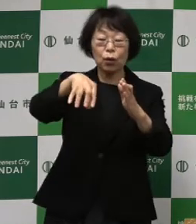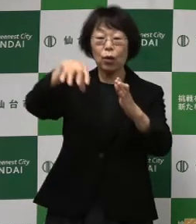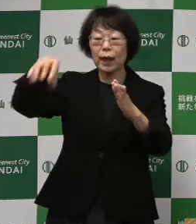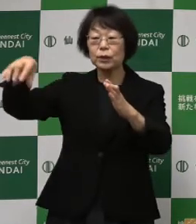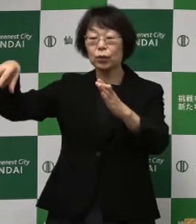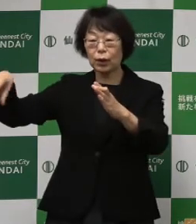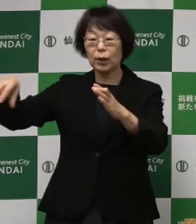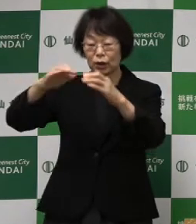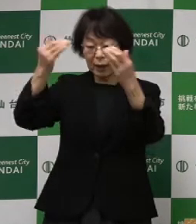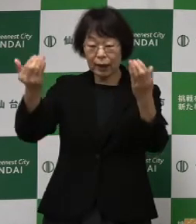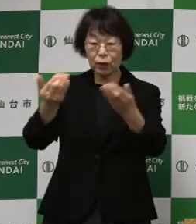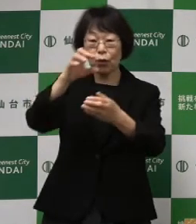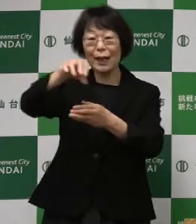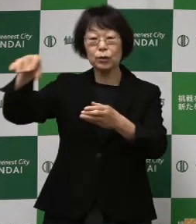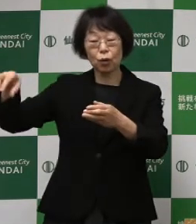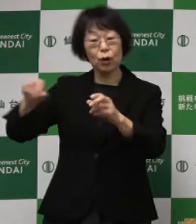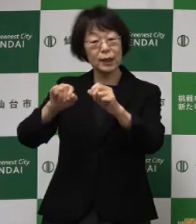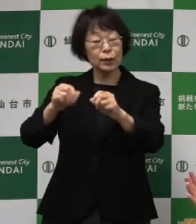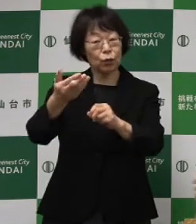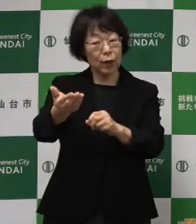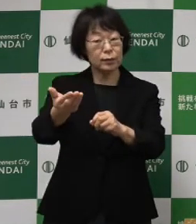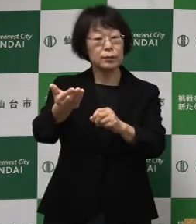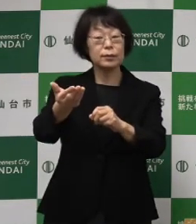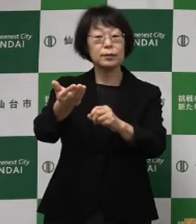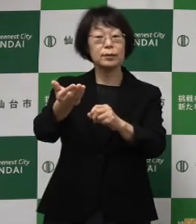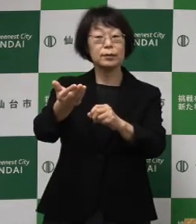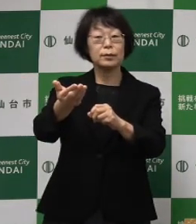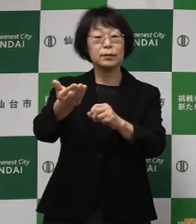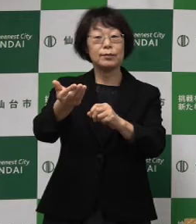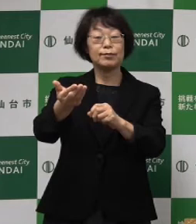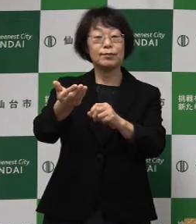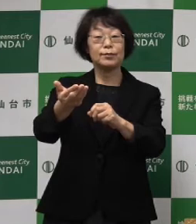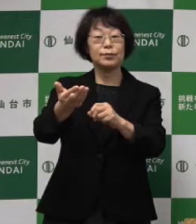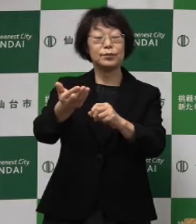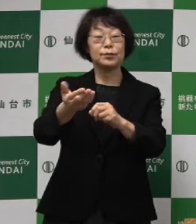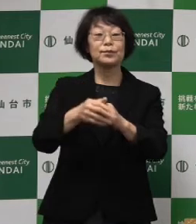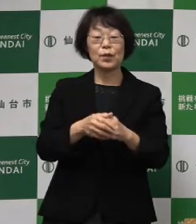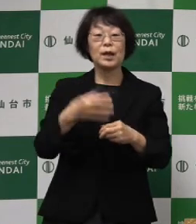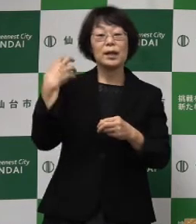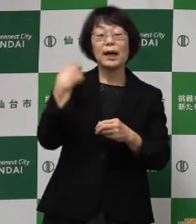ということ、 全ての会場を 同じボリュームで やるのかというそういうことですけど、